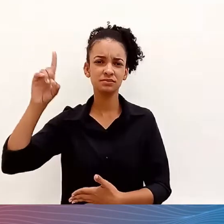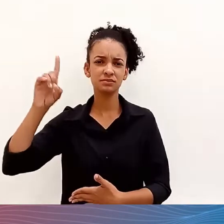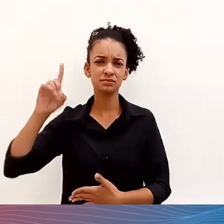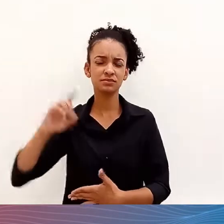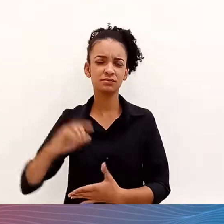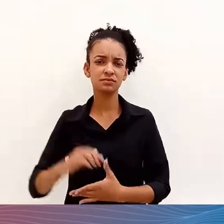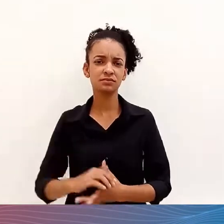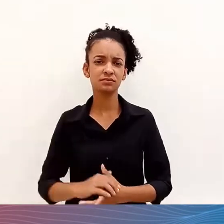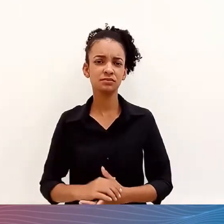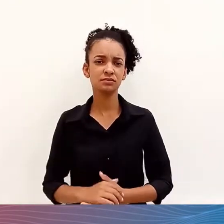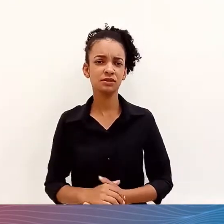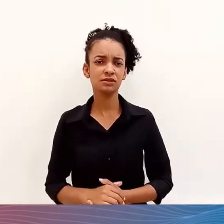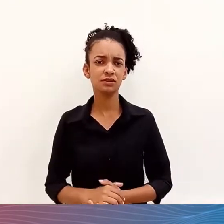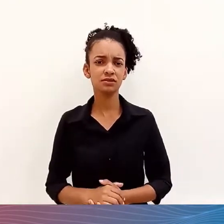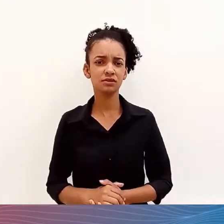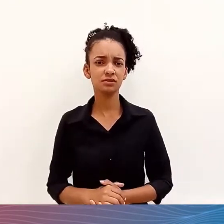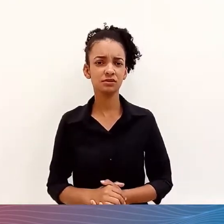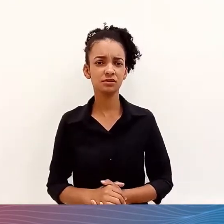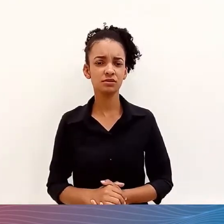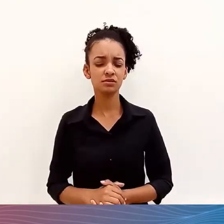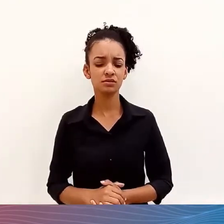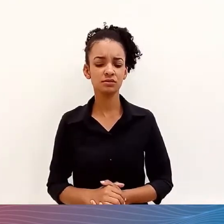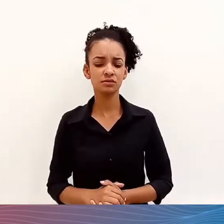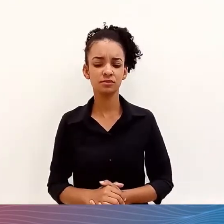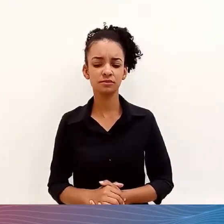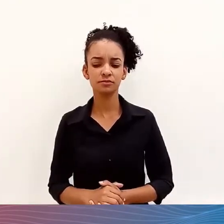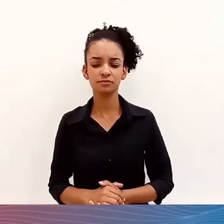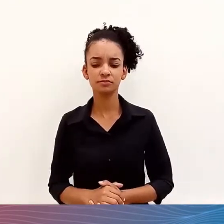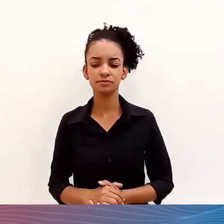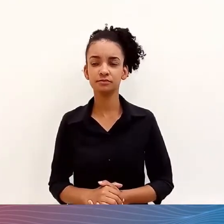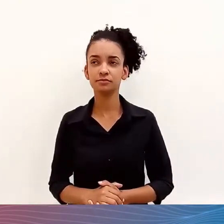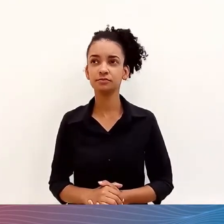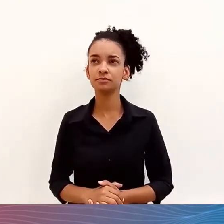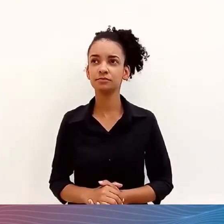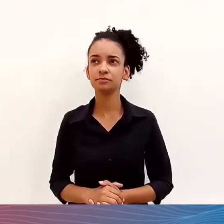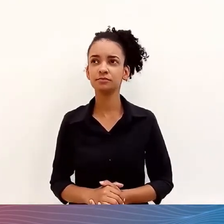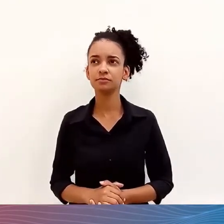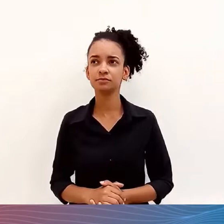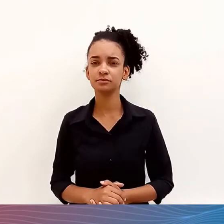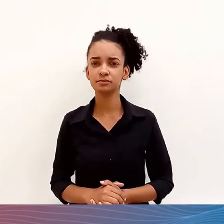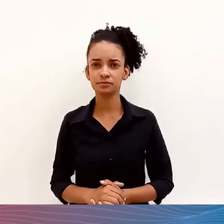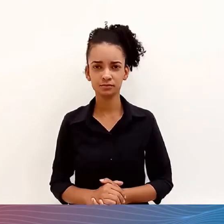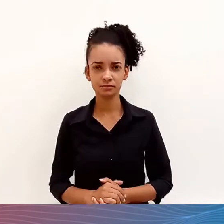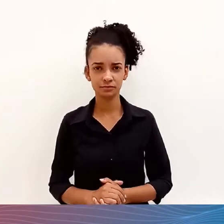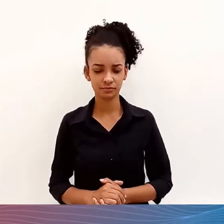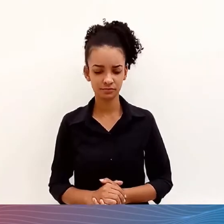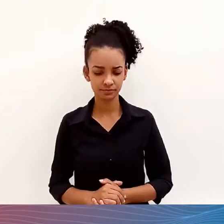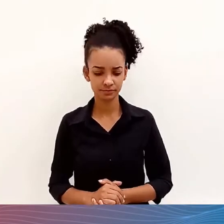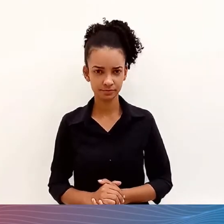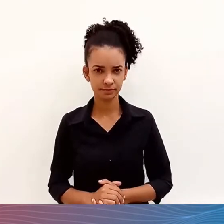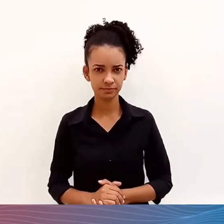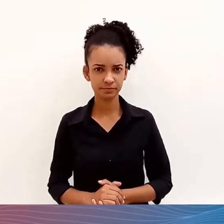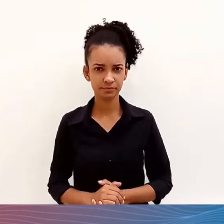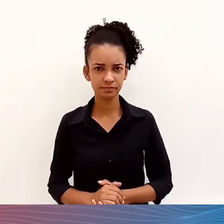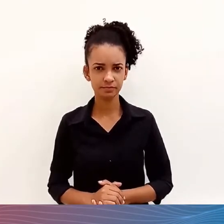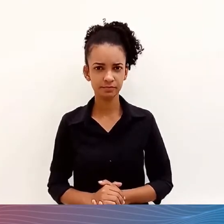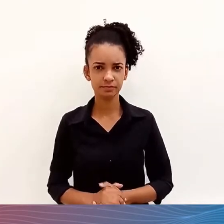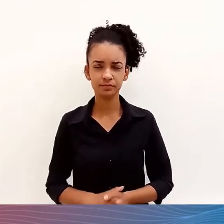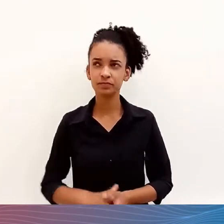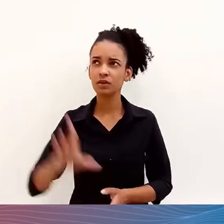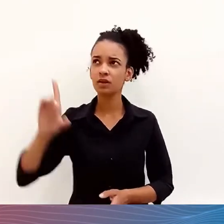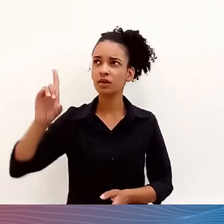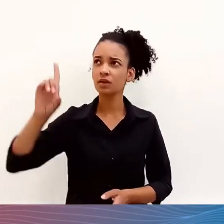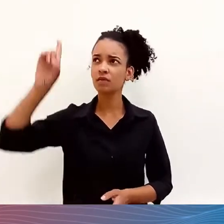se abalou na presença de Deus, ó Deus Israel. Copiosa chuva derramaste, ó Deus, para a tua